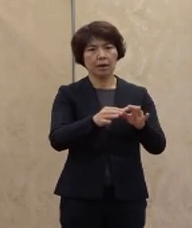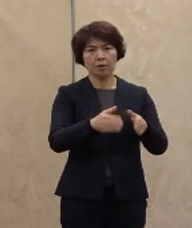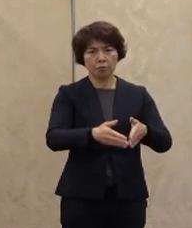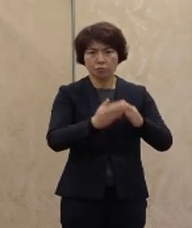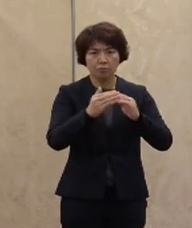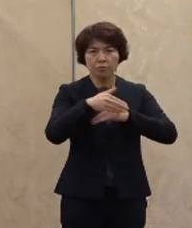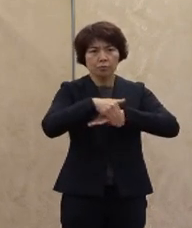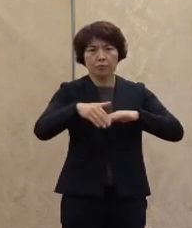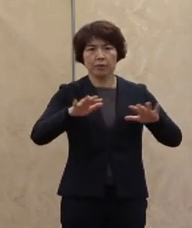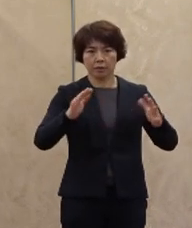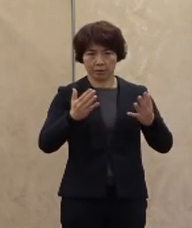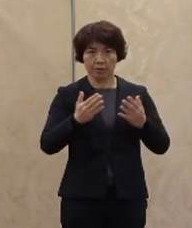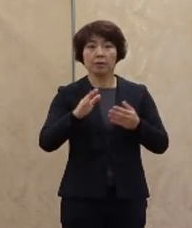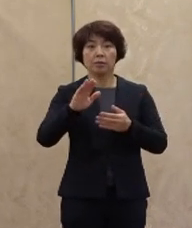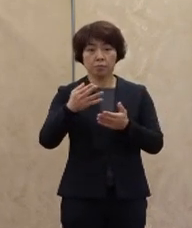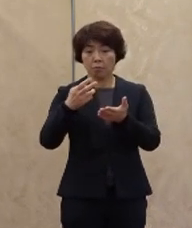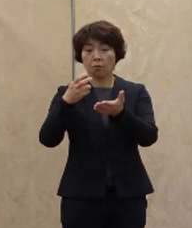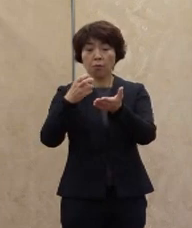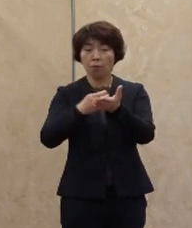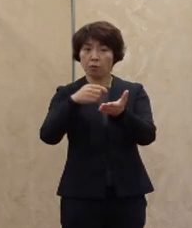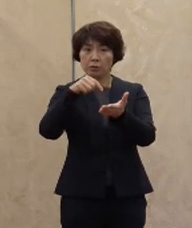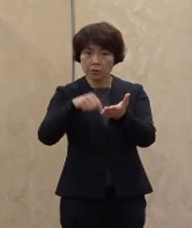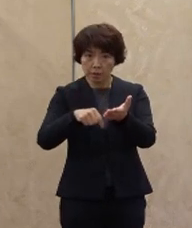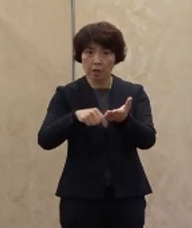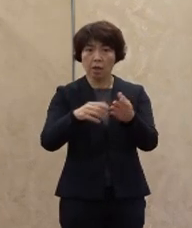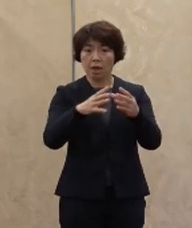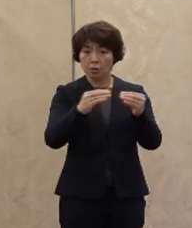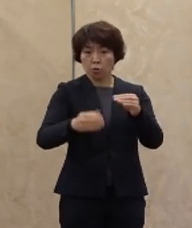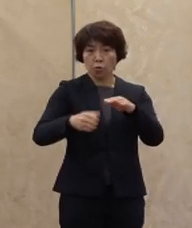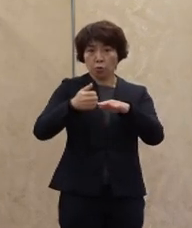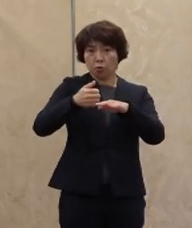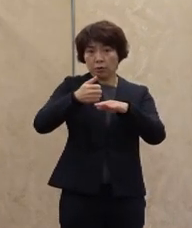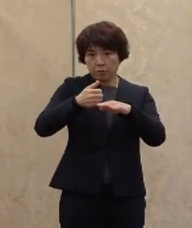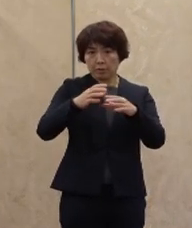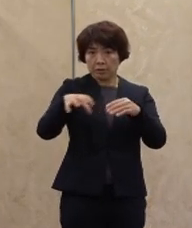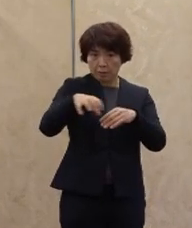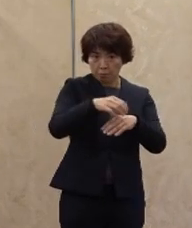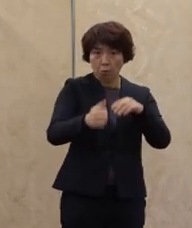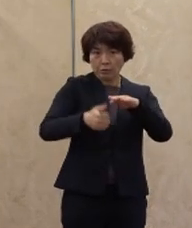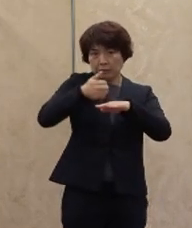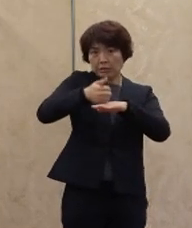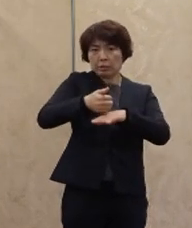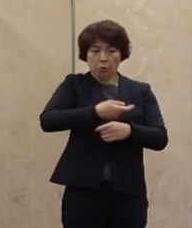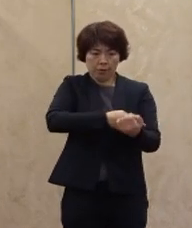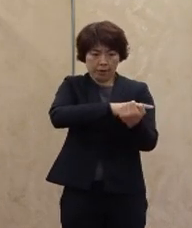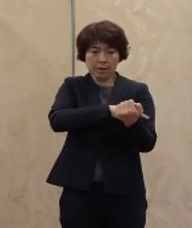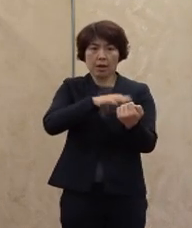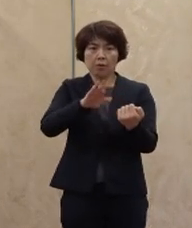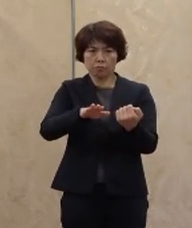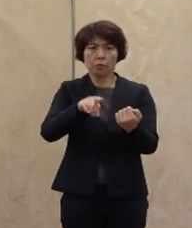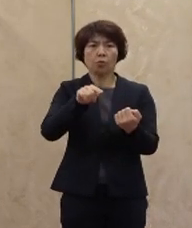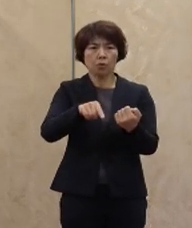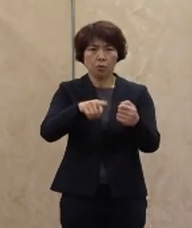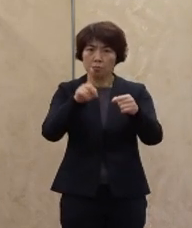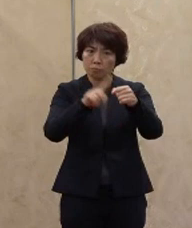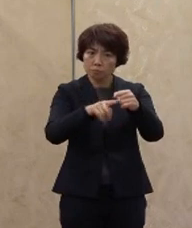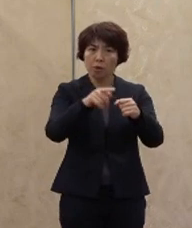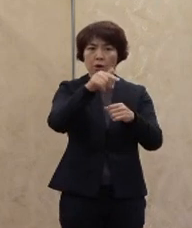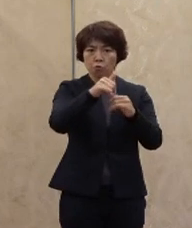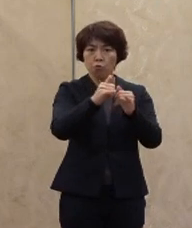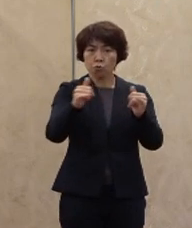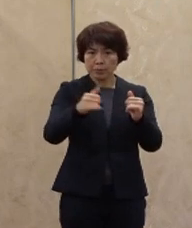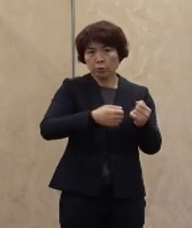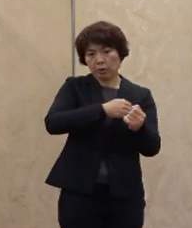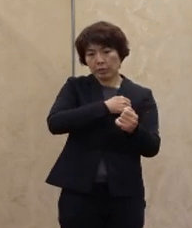もこの法律でね、やっぱりあの都道府県の知事としての権限がある以上、やっぱりこれは府民の命を守るという意味でもやらなきゃいけない